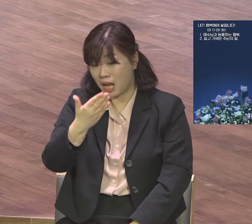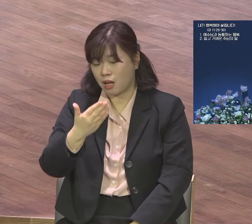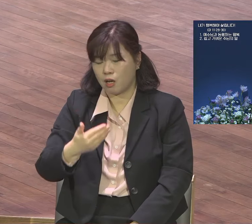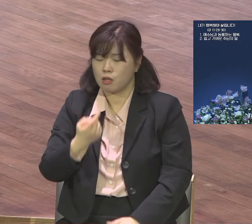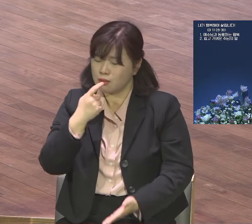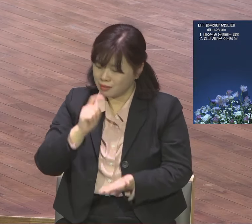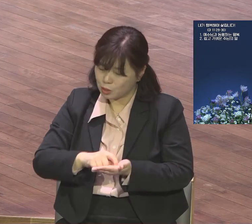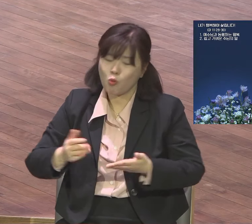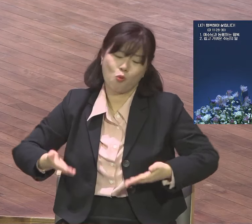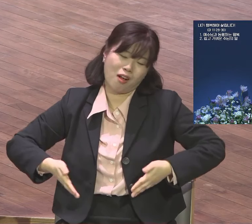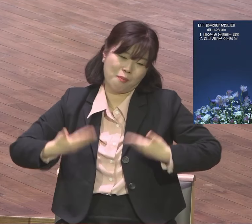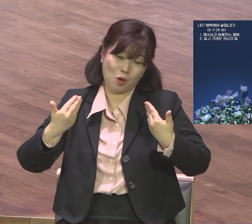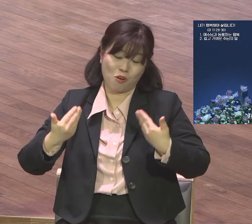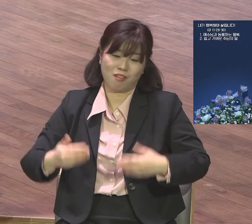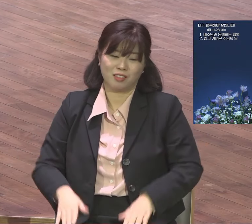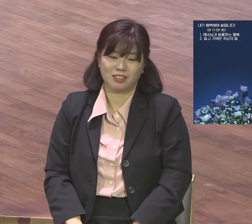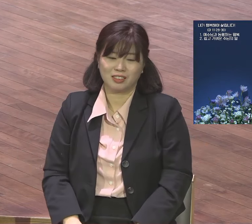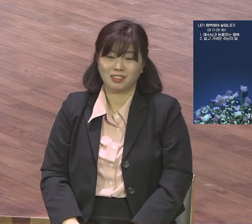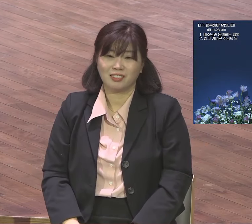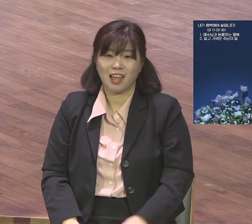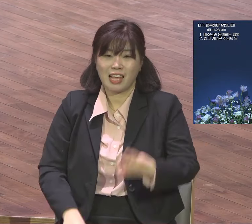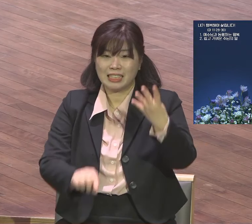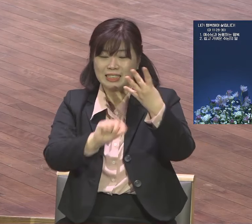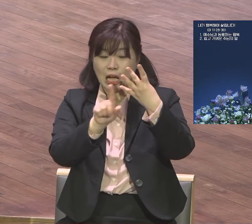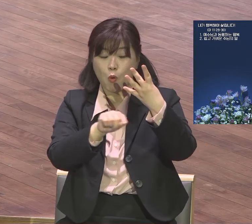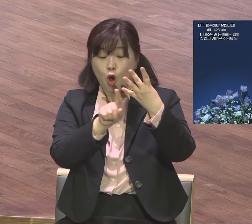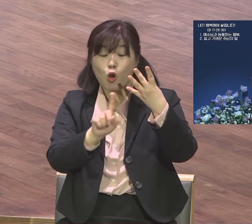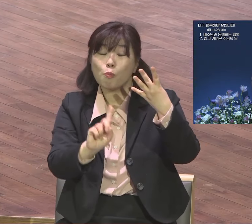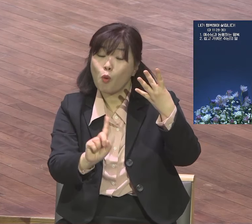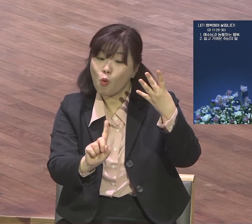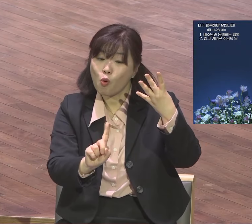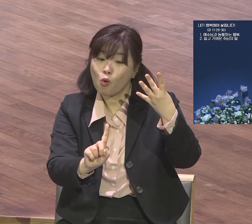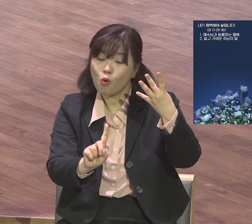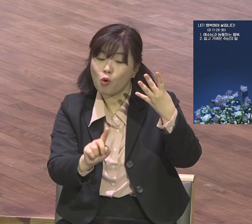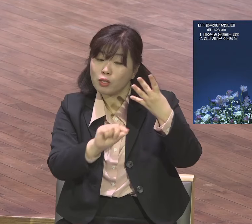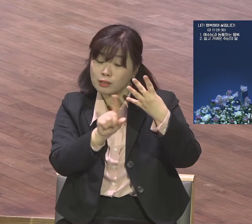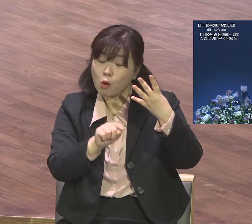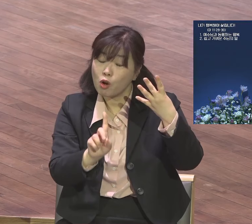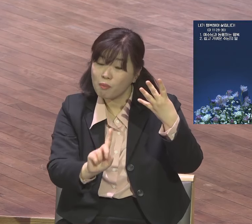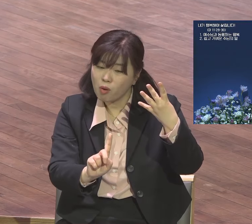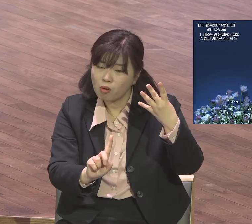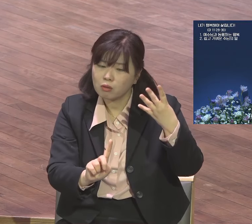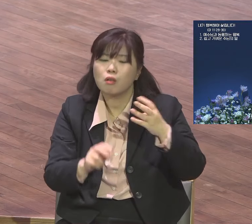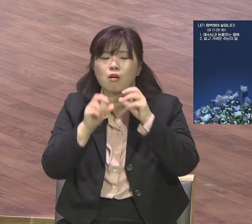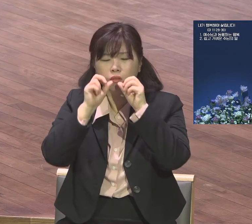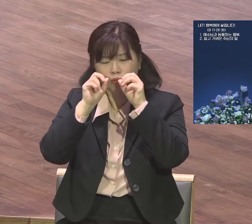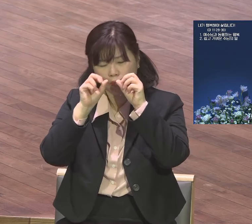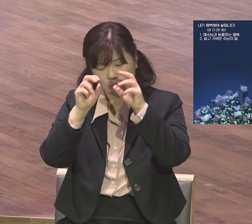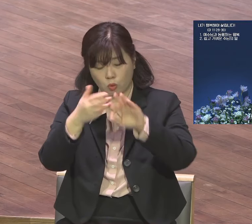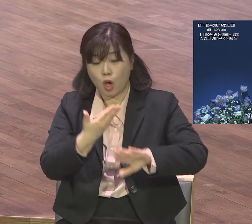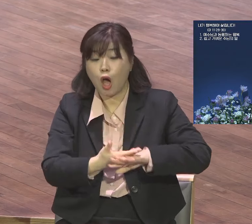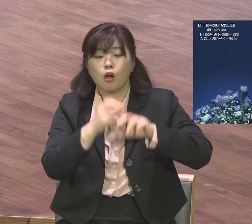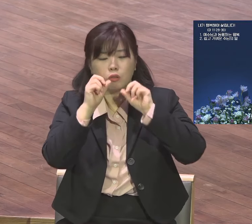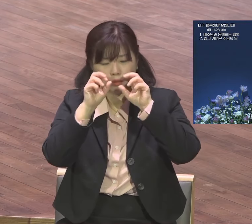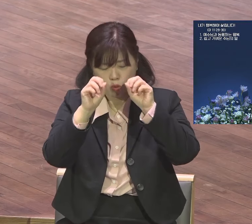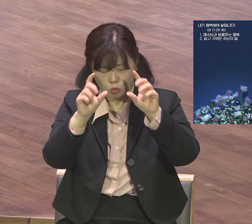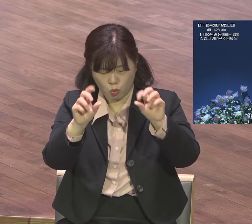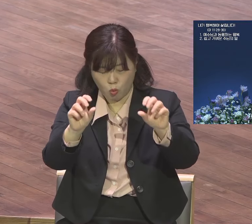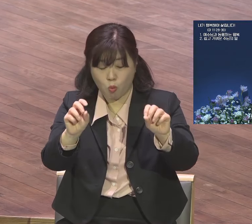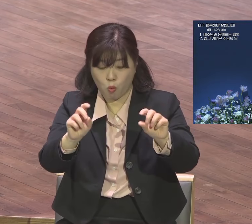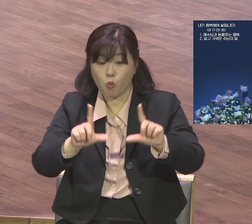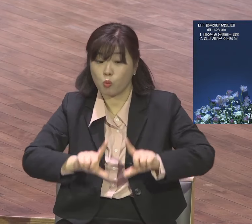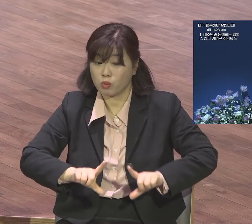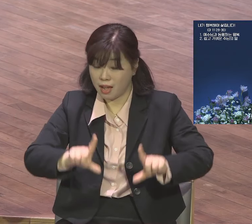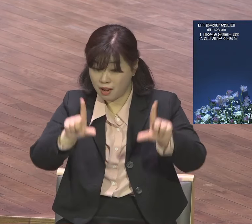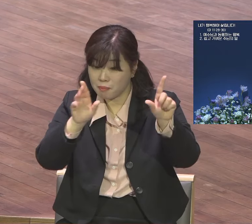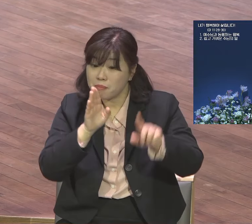짐입니다. 이번 4월은 선교의 달입니다. 237 선교의 장막터를 넓히라는 주제로 예원